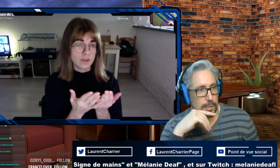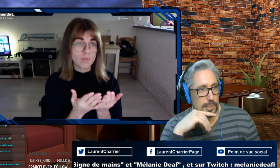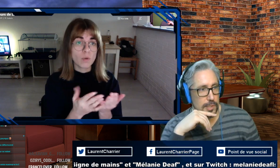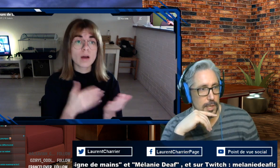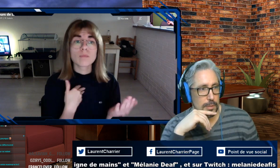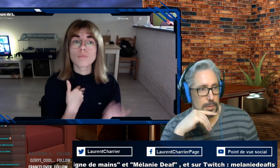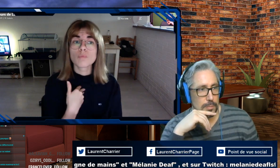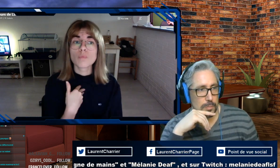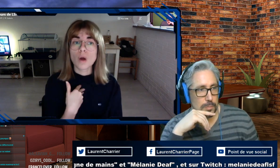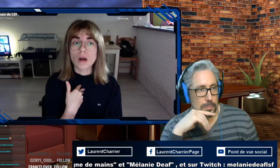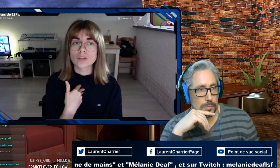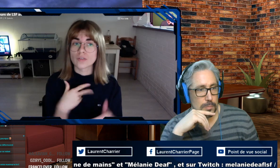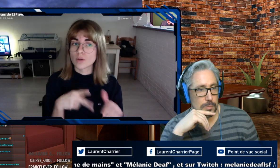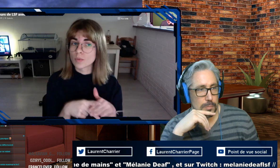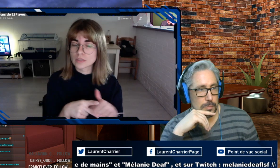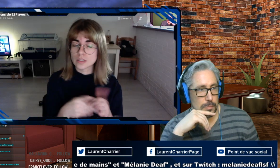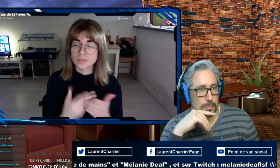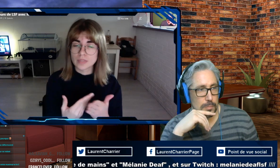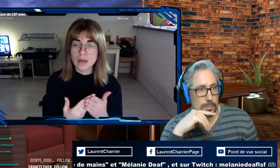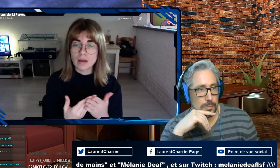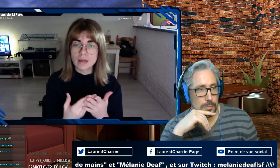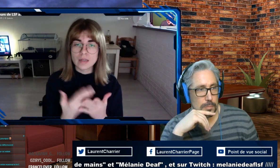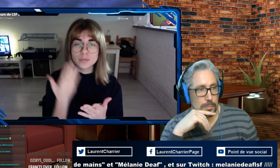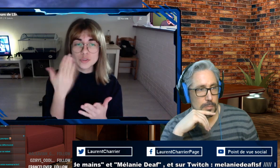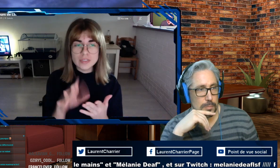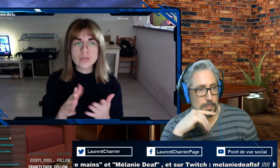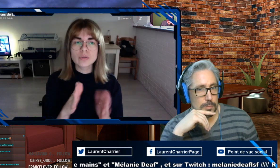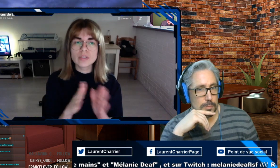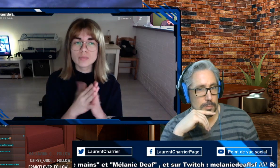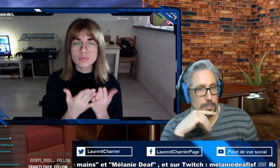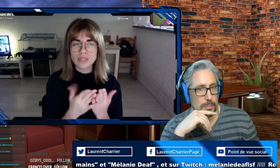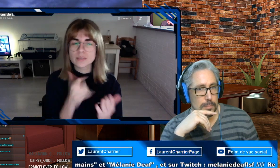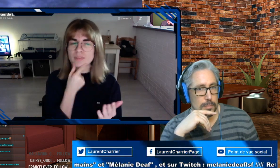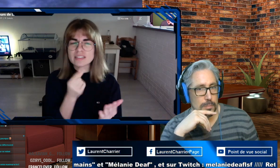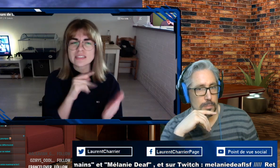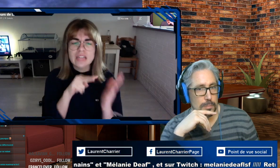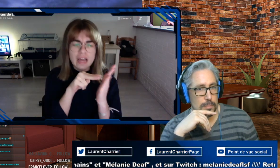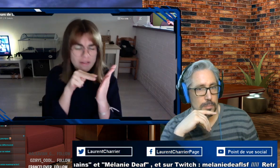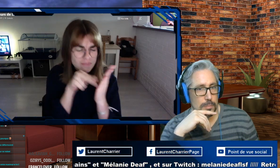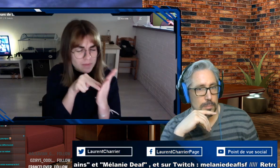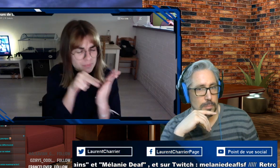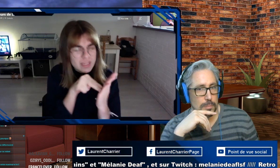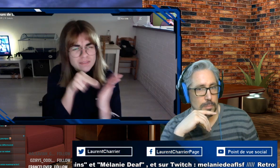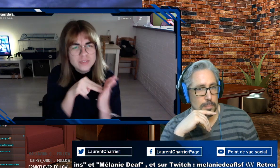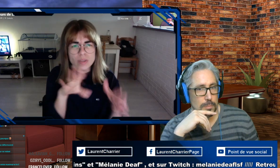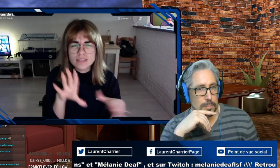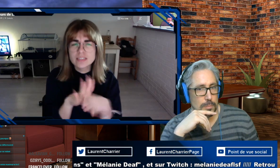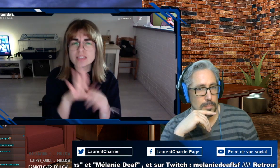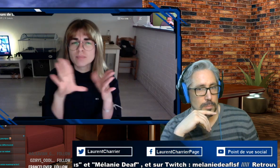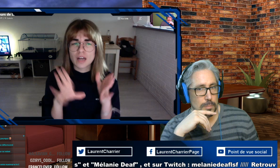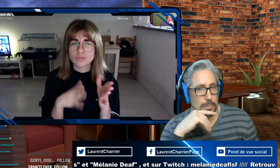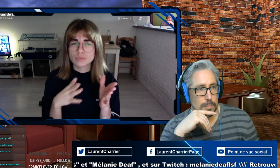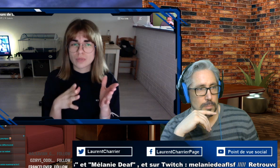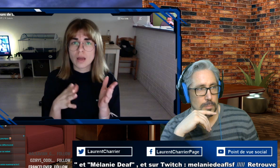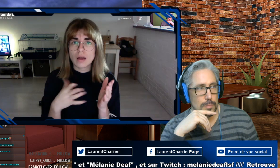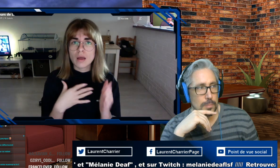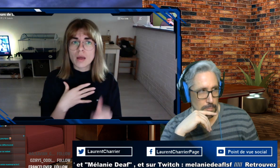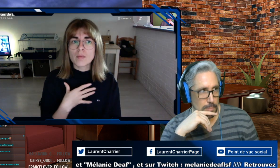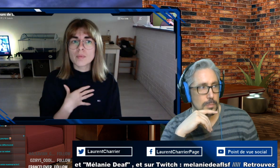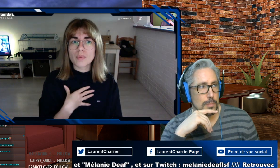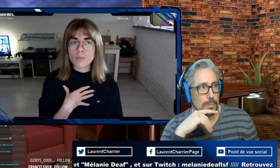Ouais, les Enfin, signer. moi, j'avais commencé comme ça. Mais je sais que les bouquins, c'est pas facile à bien visualiser des images, tout